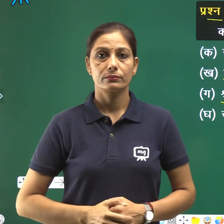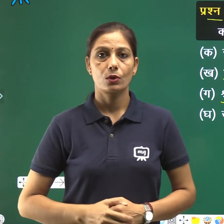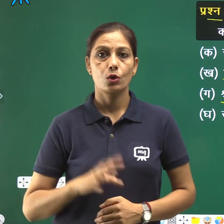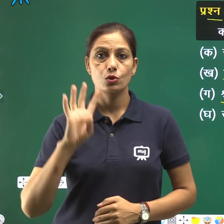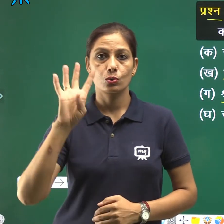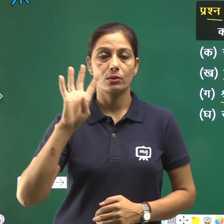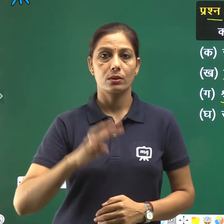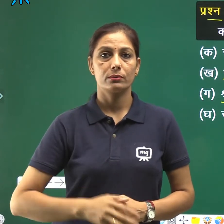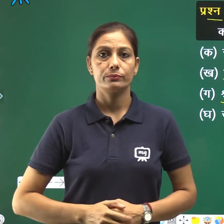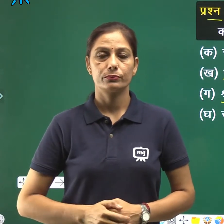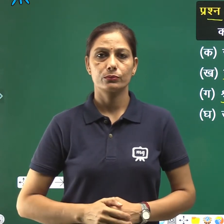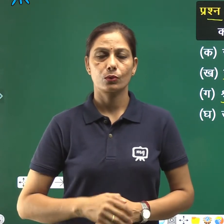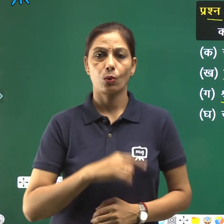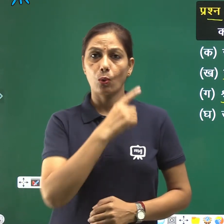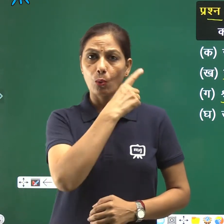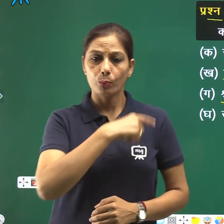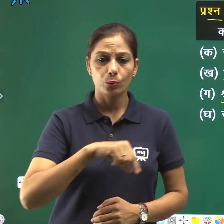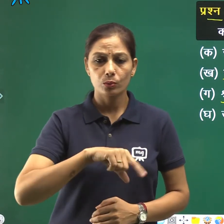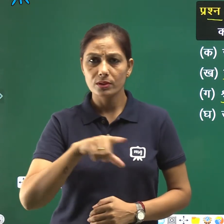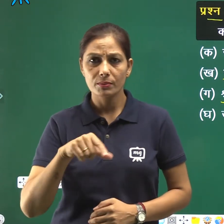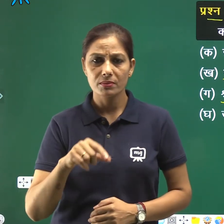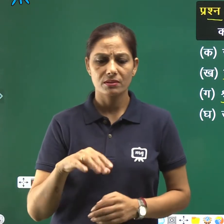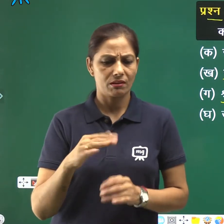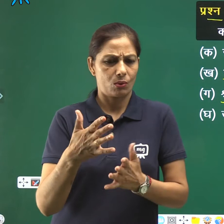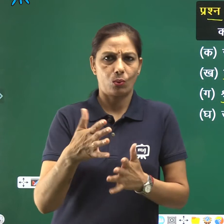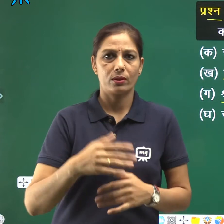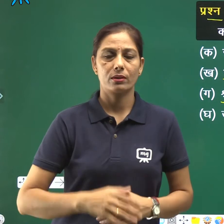चौथा उपरोक्त में से कोई नहीं।